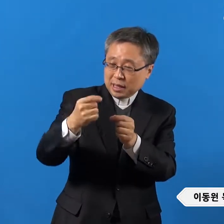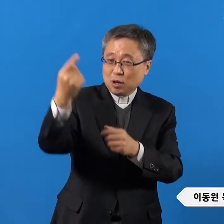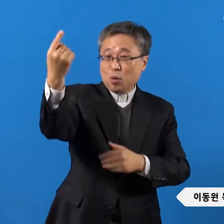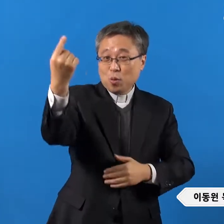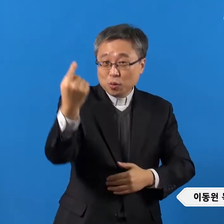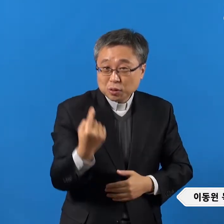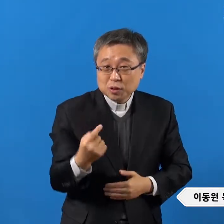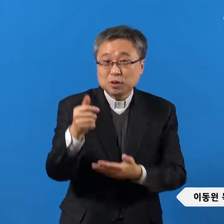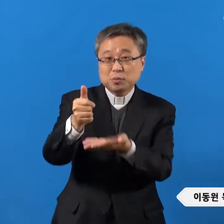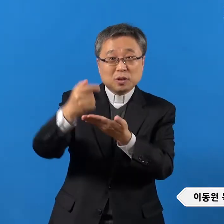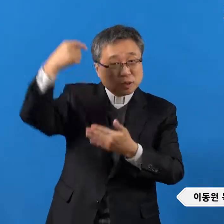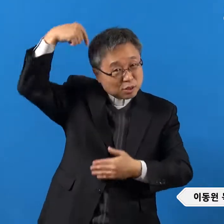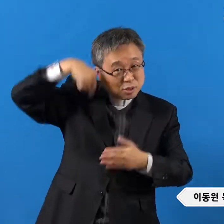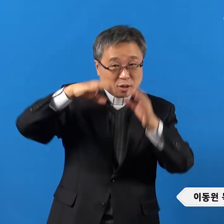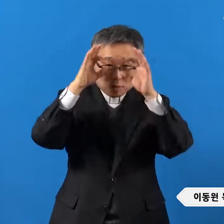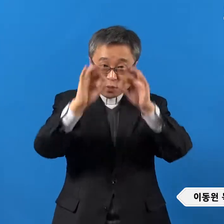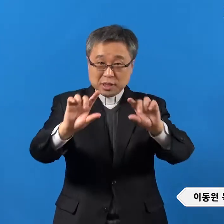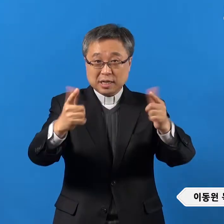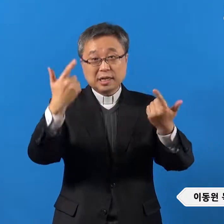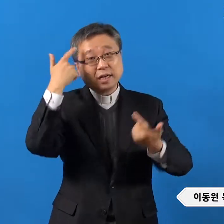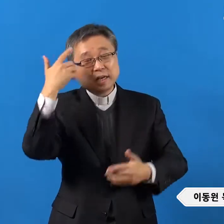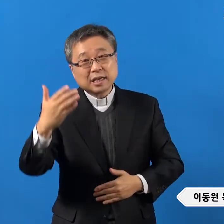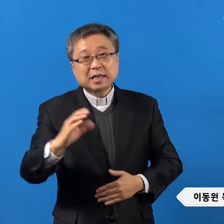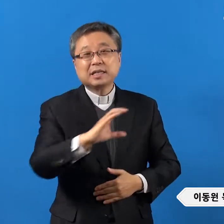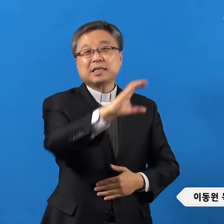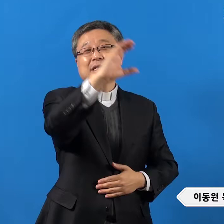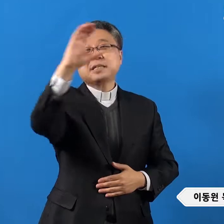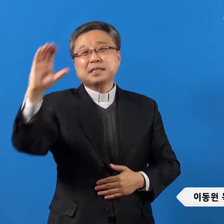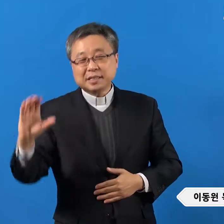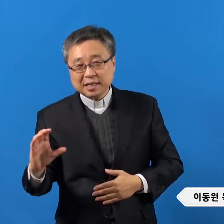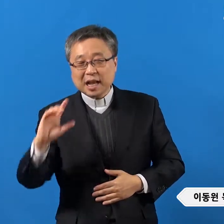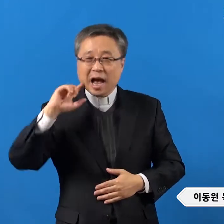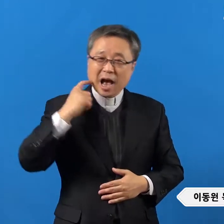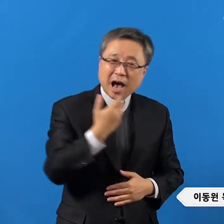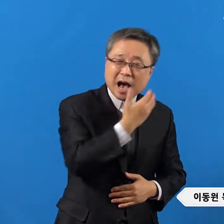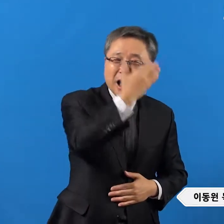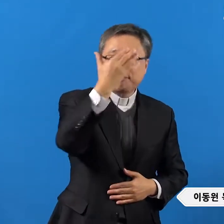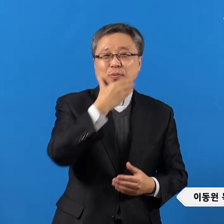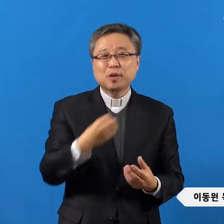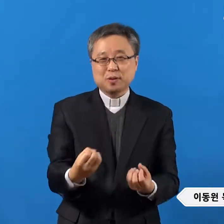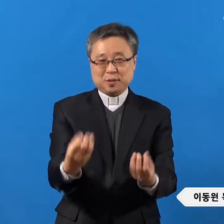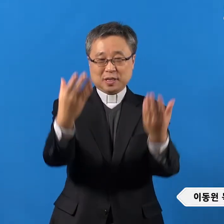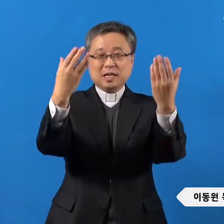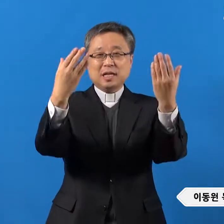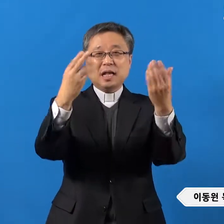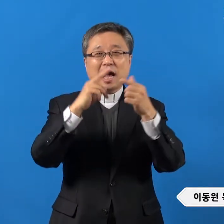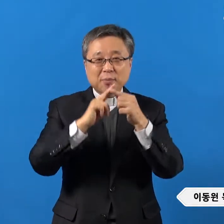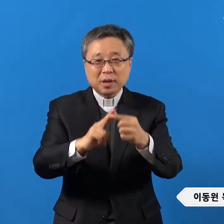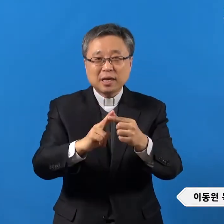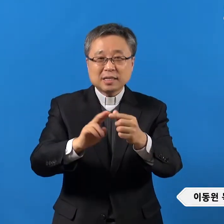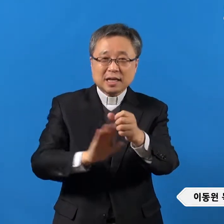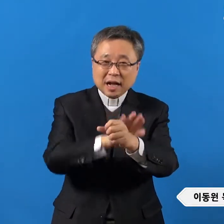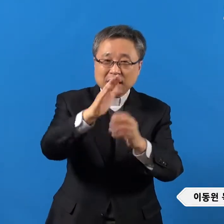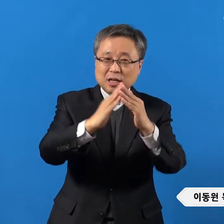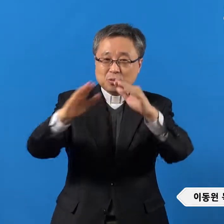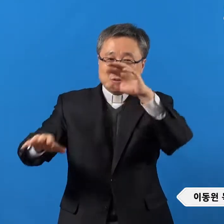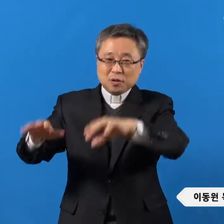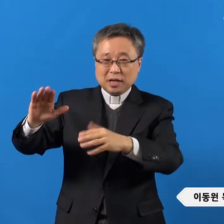느껴보지 않으시겠습니까? 성탄의 아름다운 축제를 함께 사랑하는 이웃들과 나누면서 그분이 우리